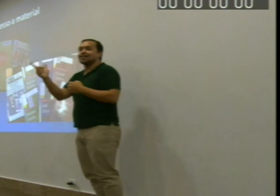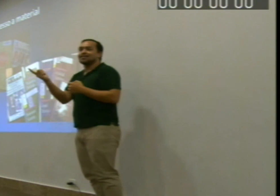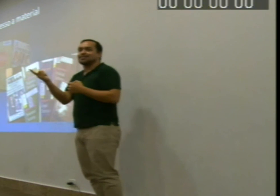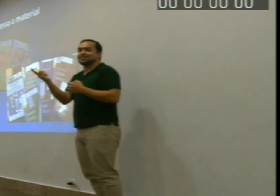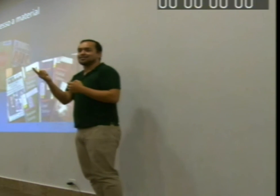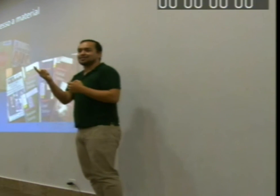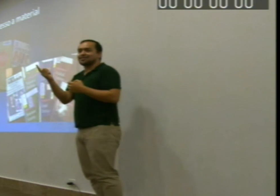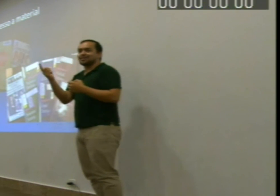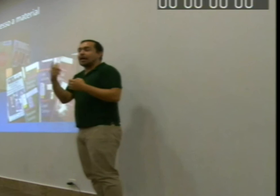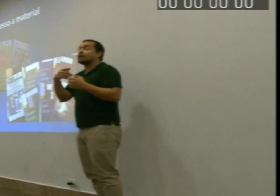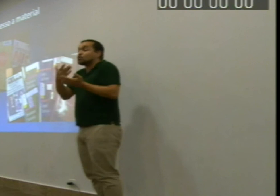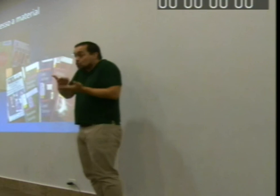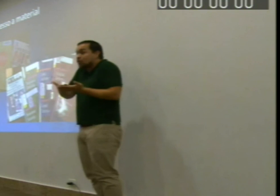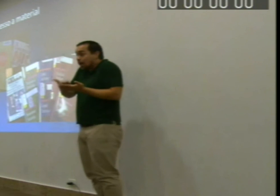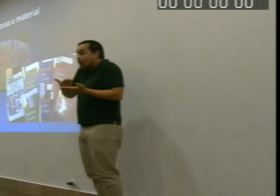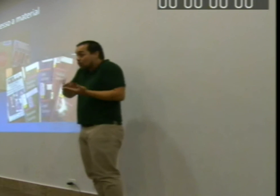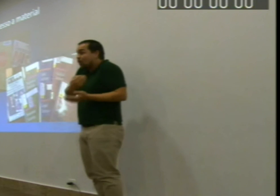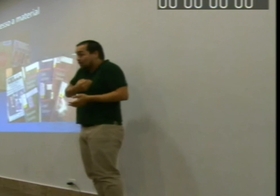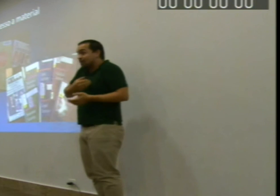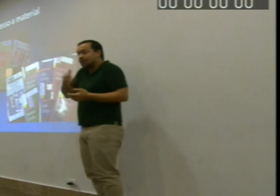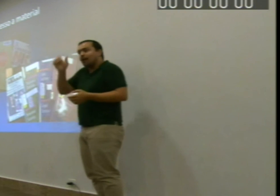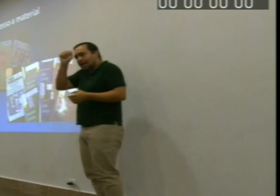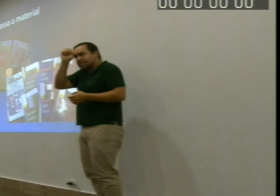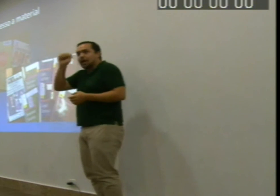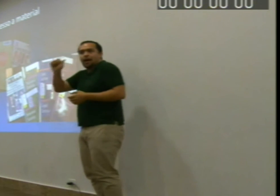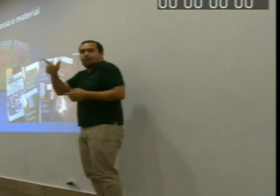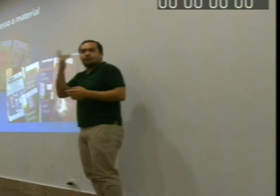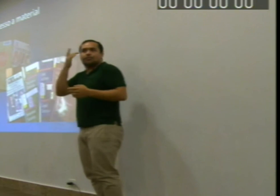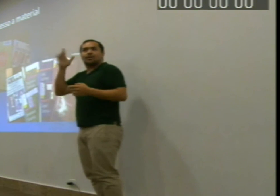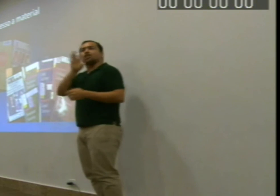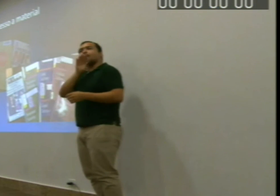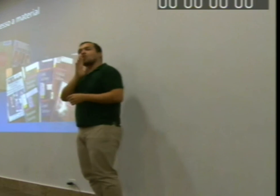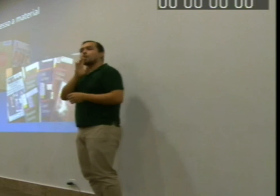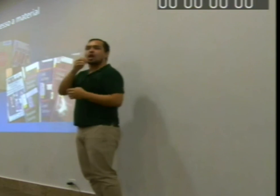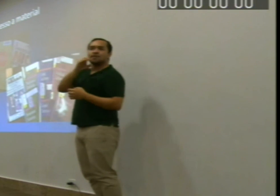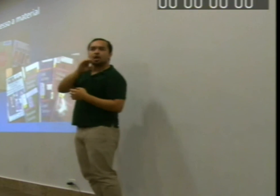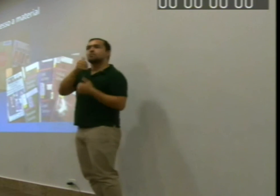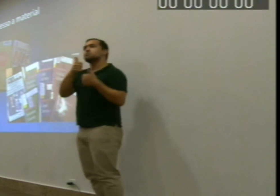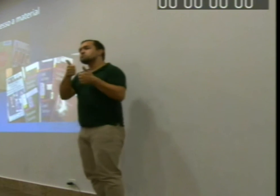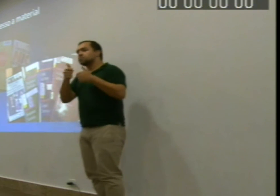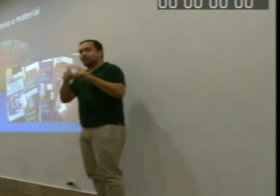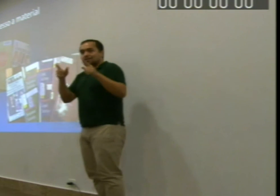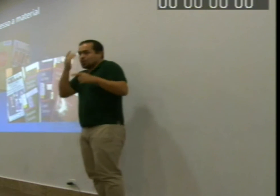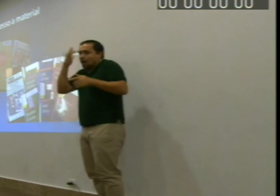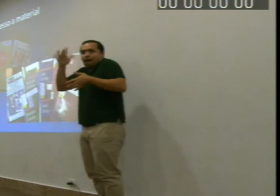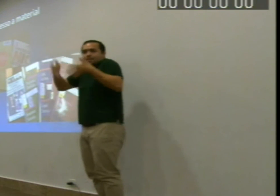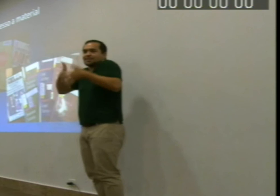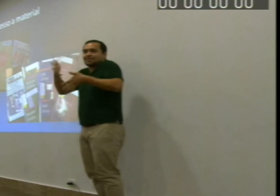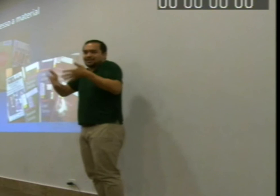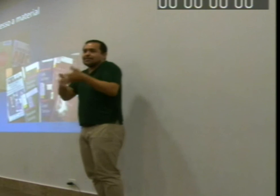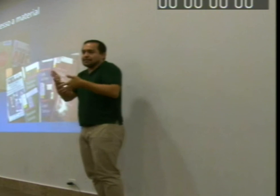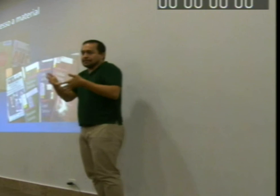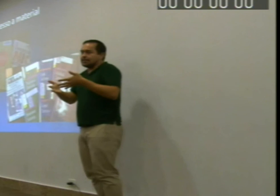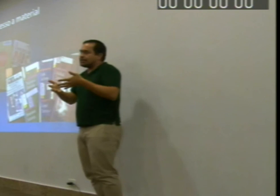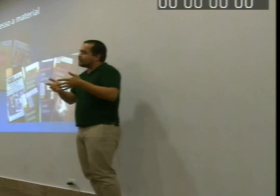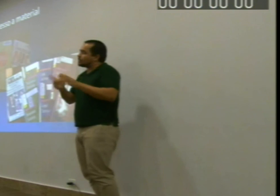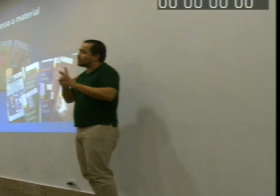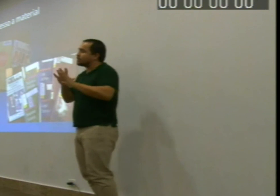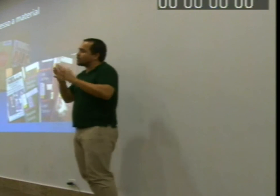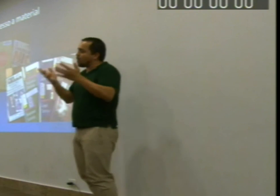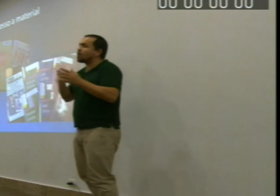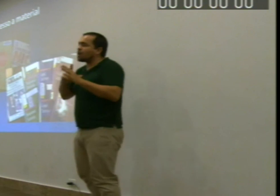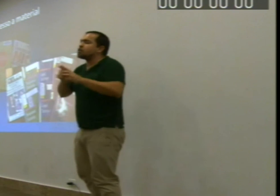a SL estudando presenciando aprendendo através da leitura